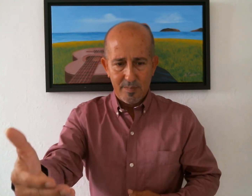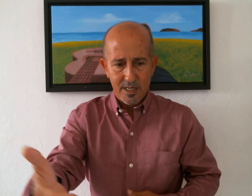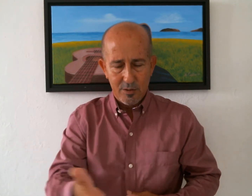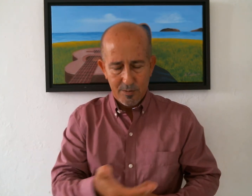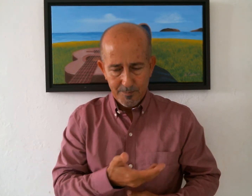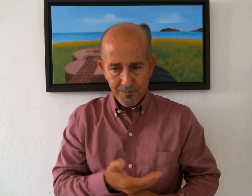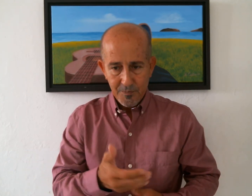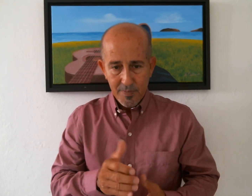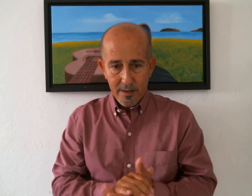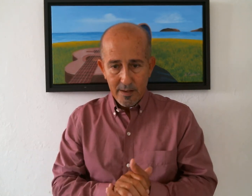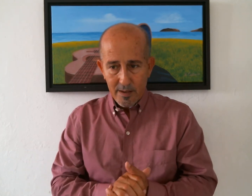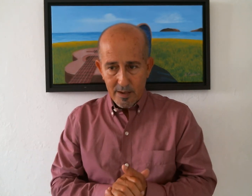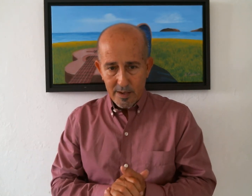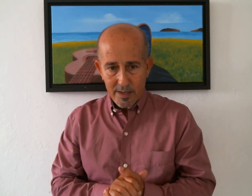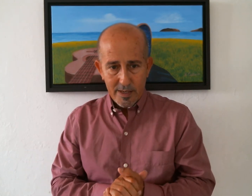Bienvenido.